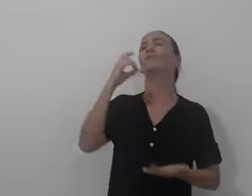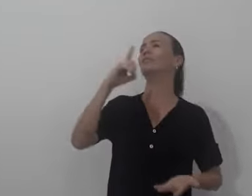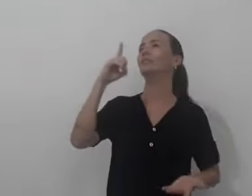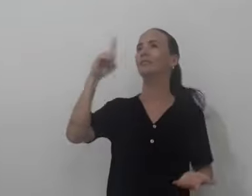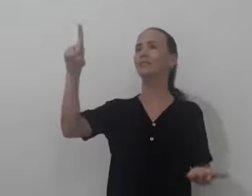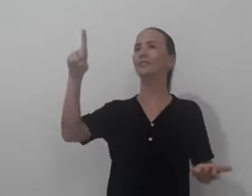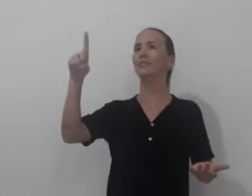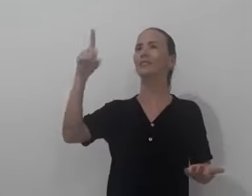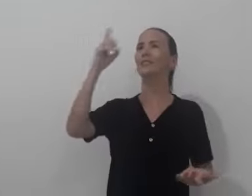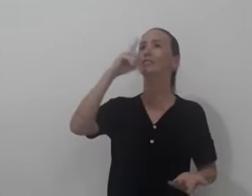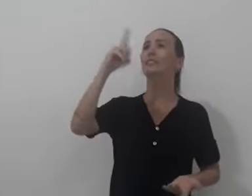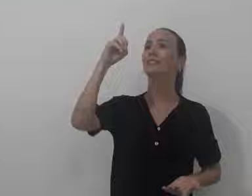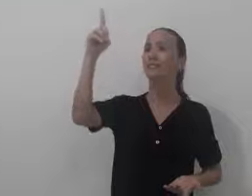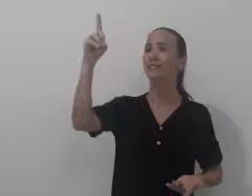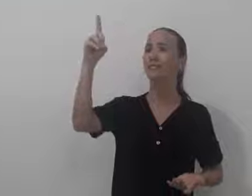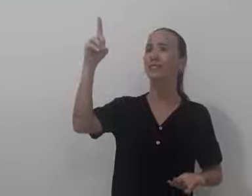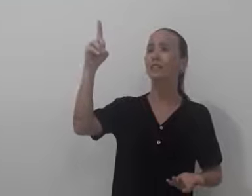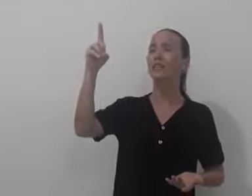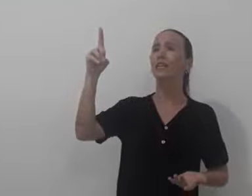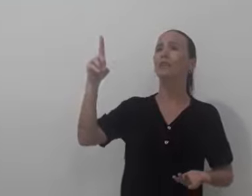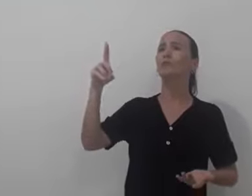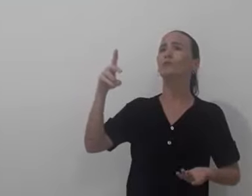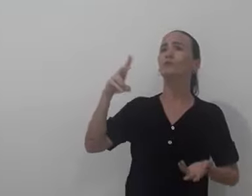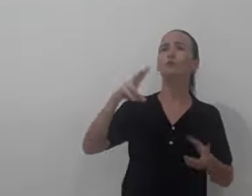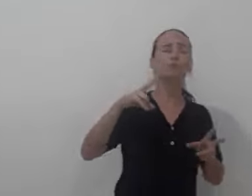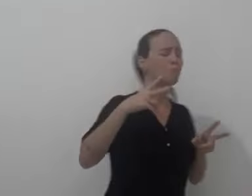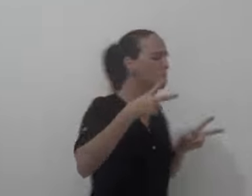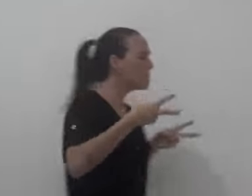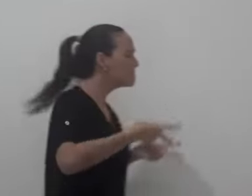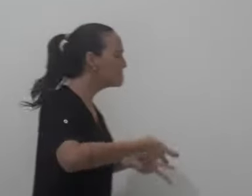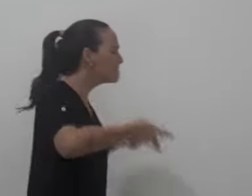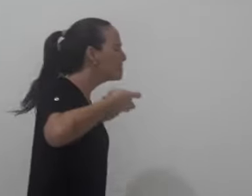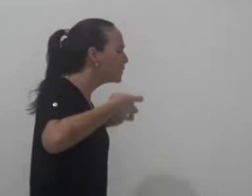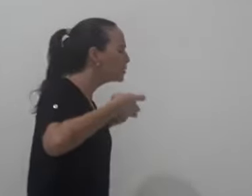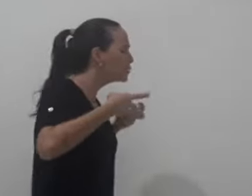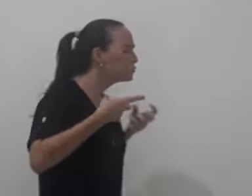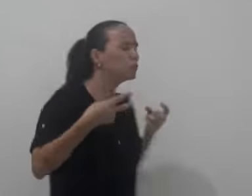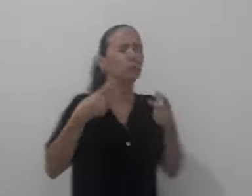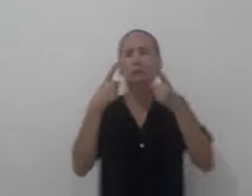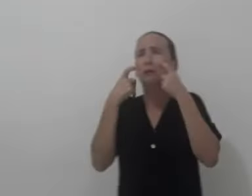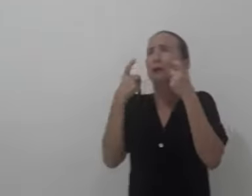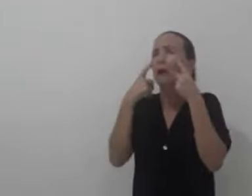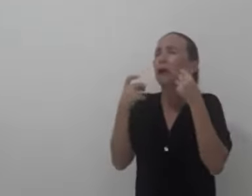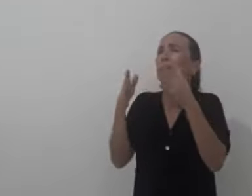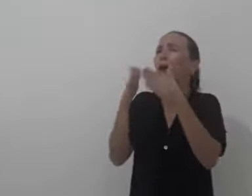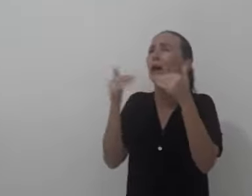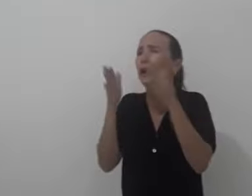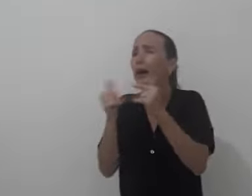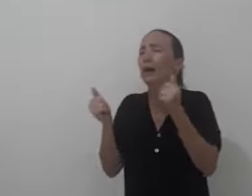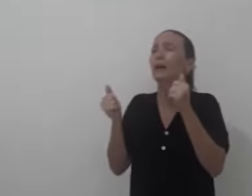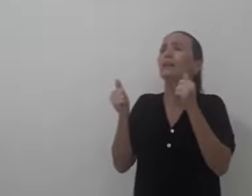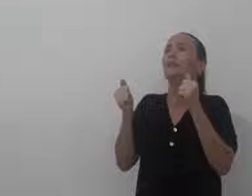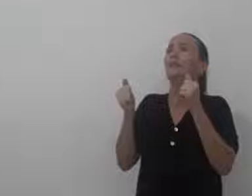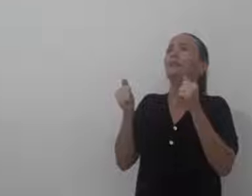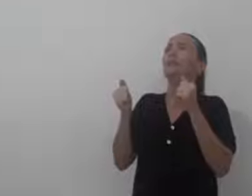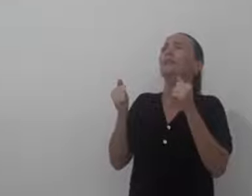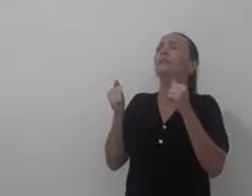choro e trouxe livramento para ele. Então Davi se lembra disso, se lembra desse grande livramento. Em algum momento